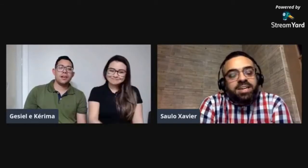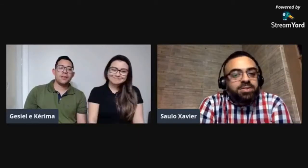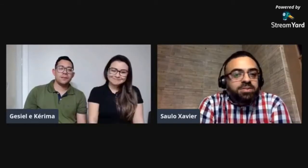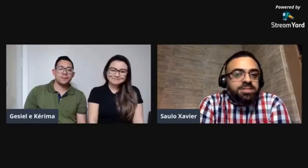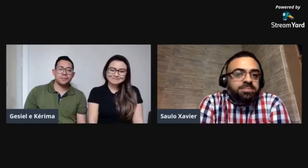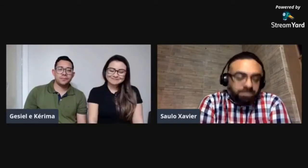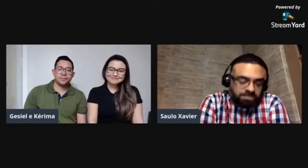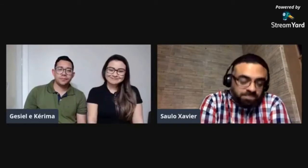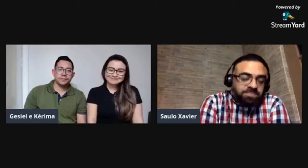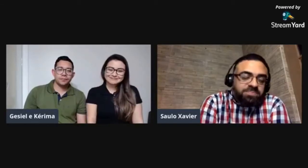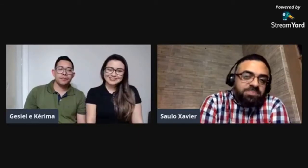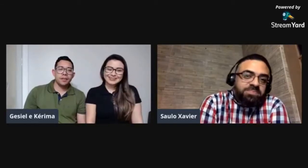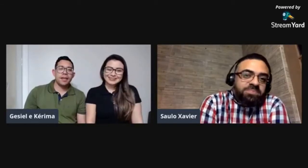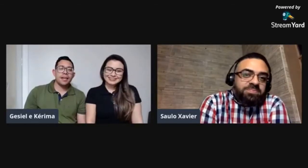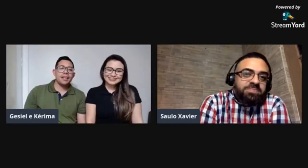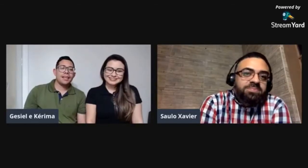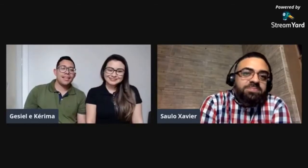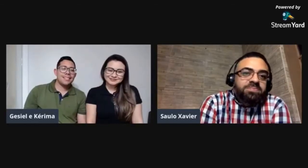Mas aquela coisa.